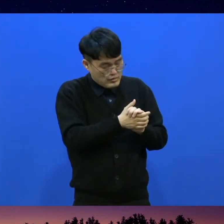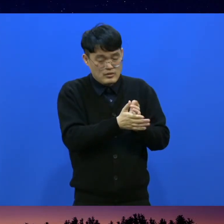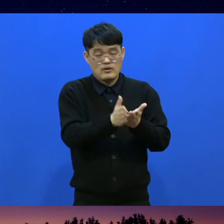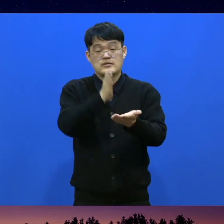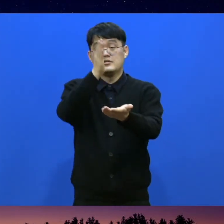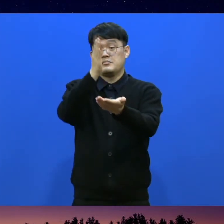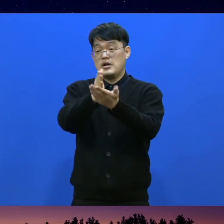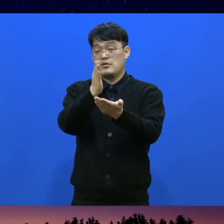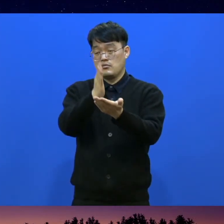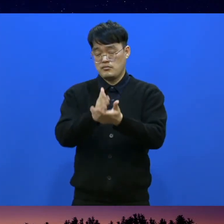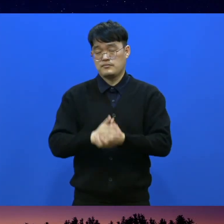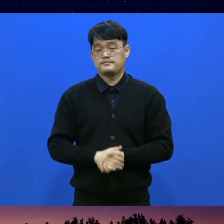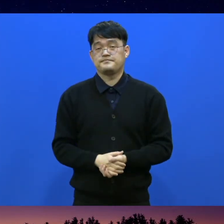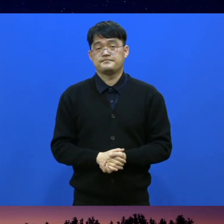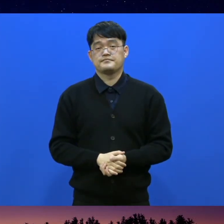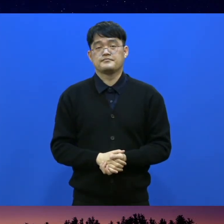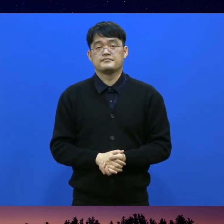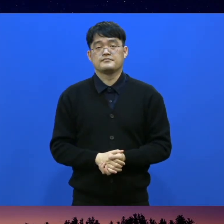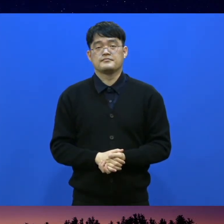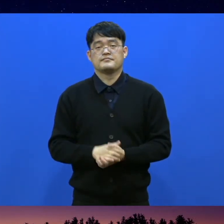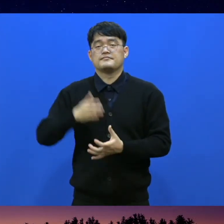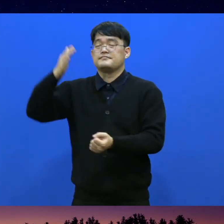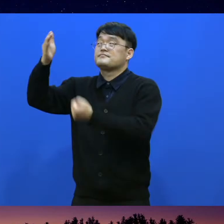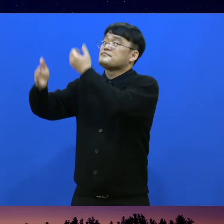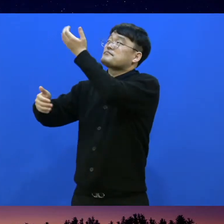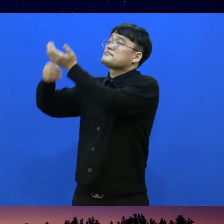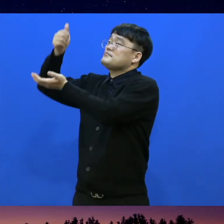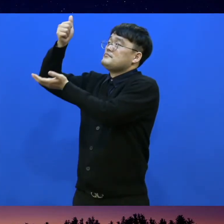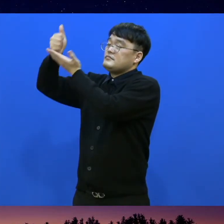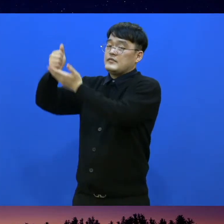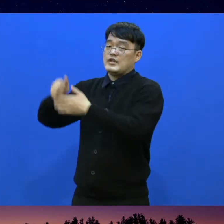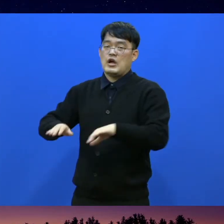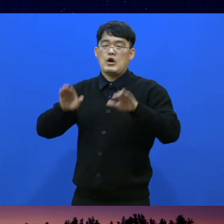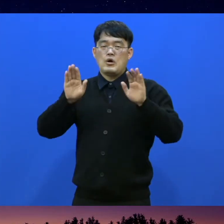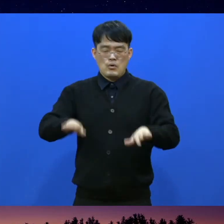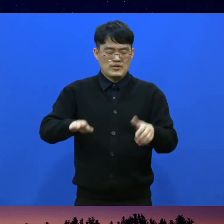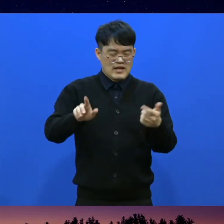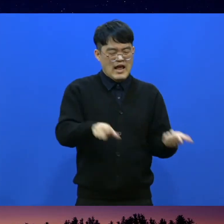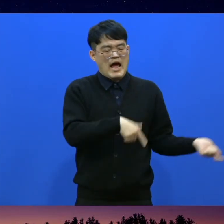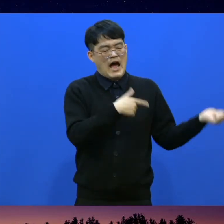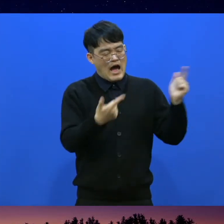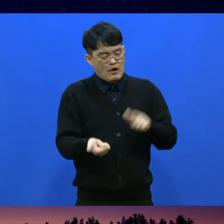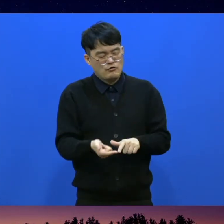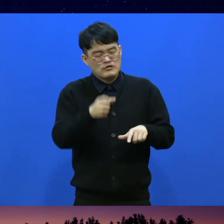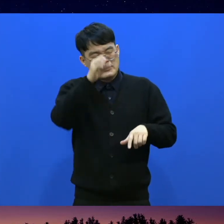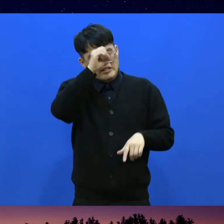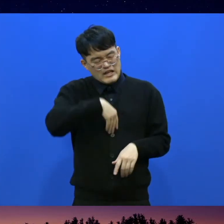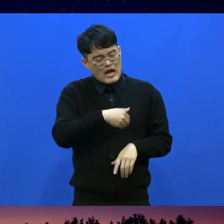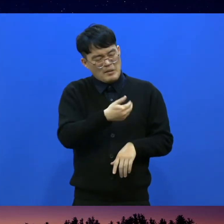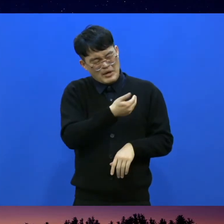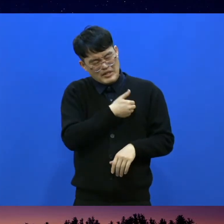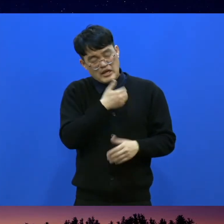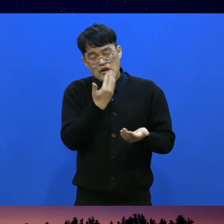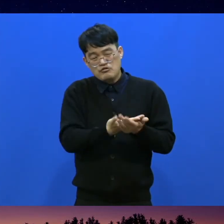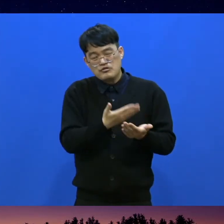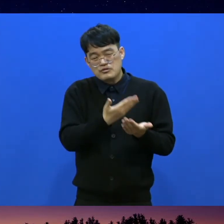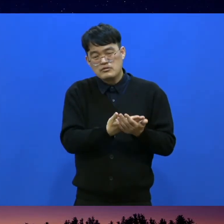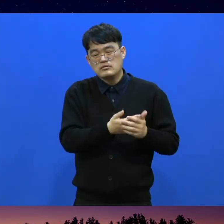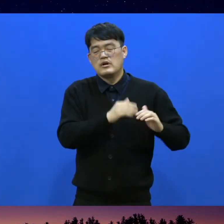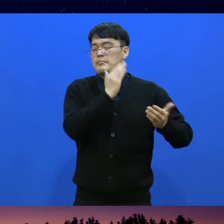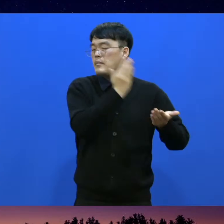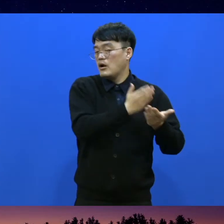거예요. 그냥 하나님 오늘 하루를 버티게 해주시옵소서, 그런 기도 하지 말라는 거예요. 승리하게